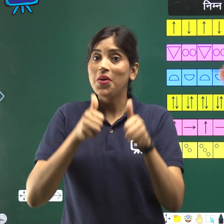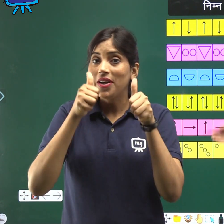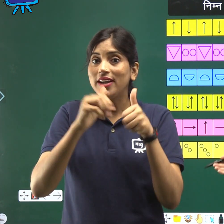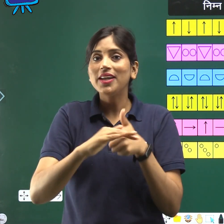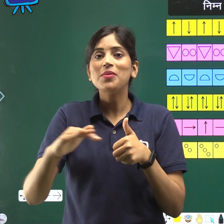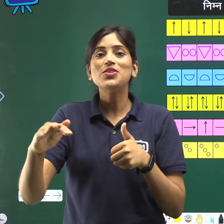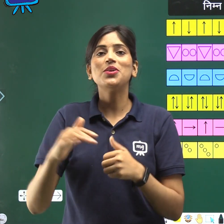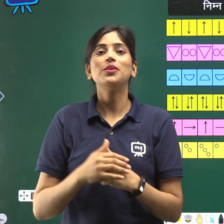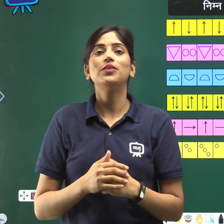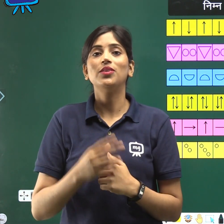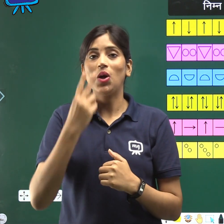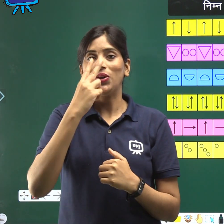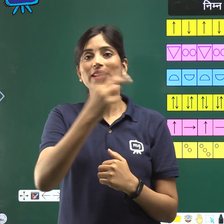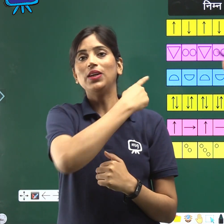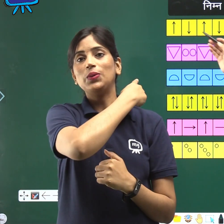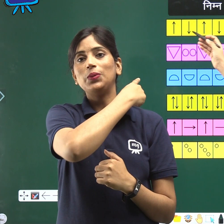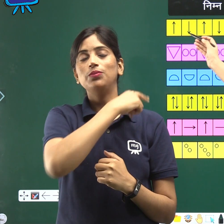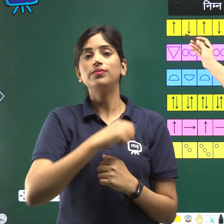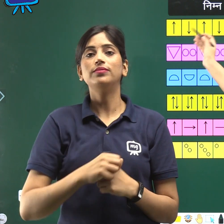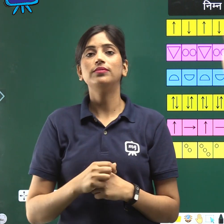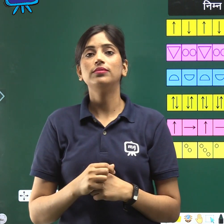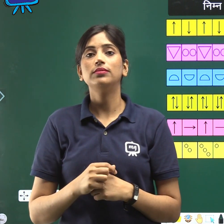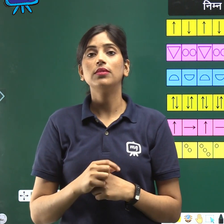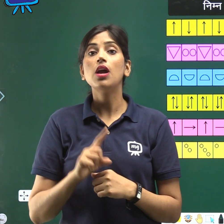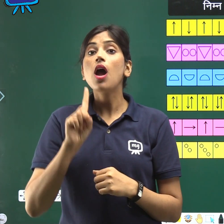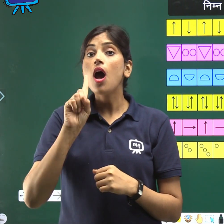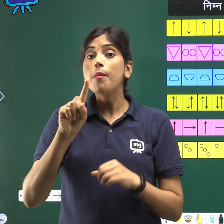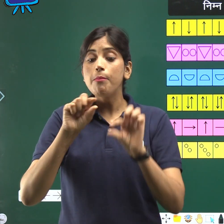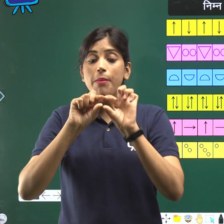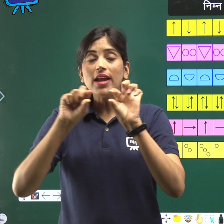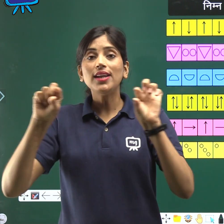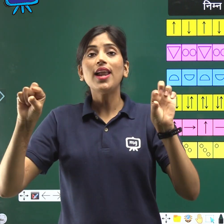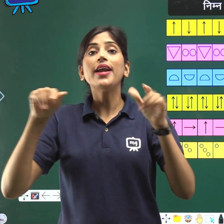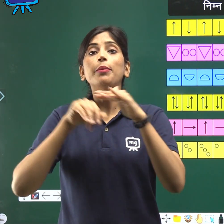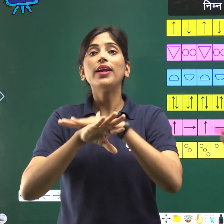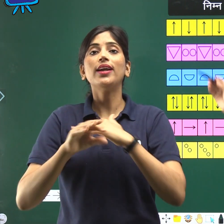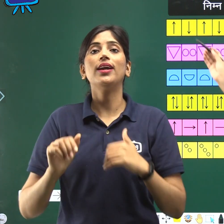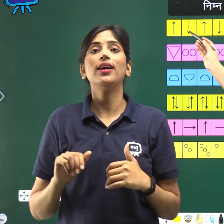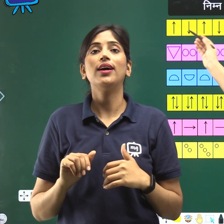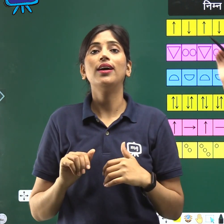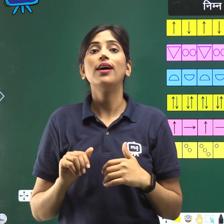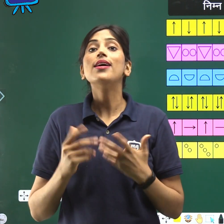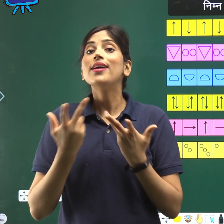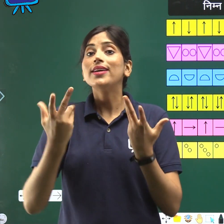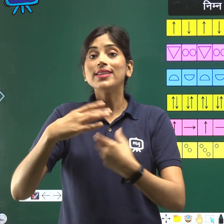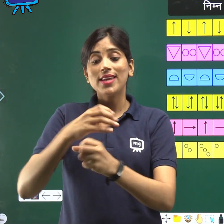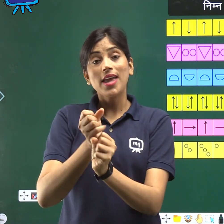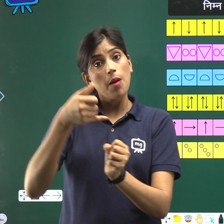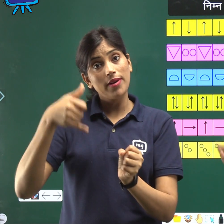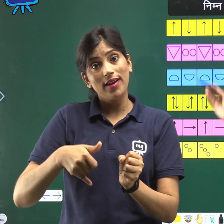बच्चों। देखो, पहली लाइन में क्या बना